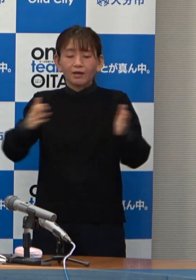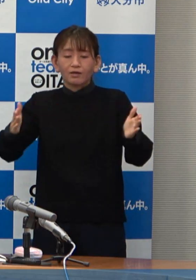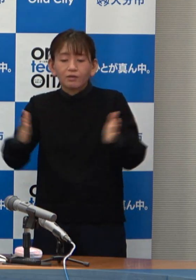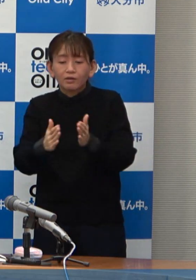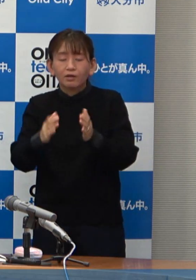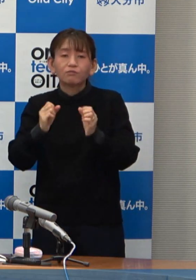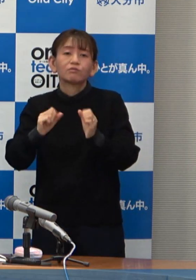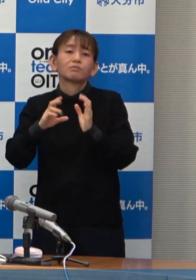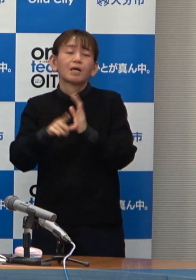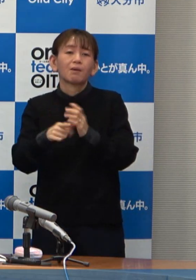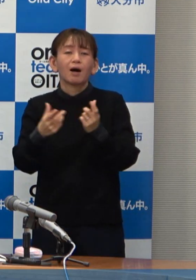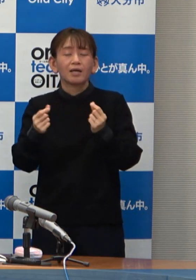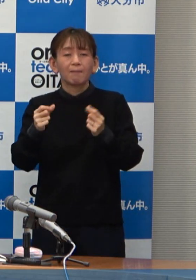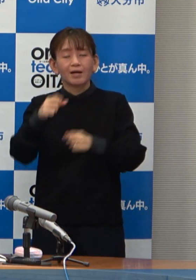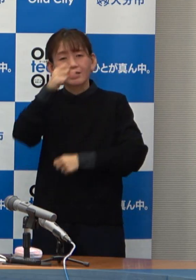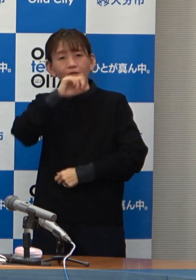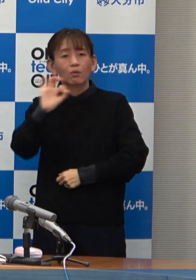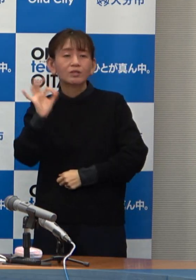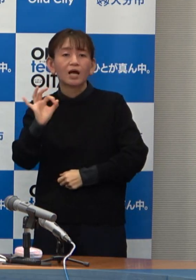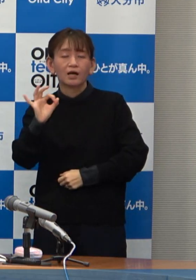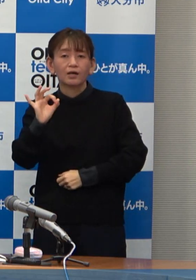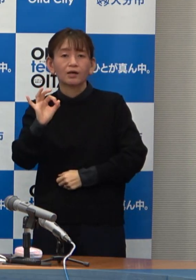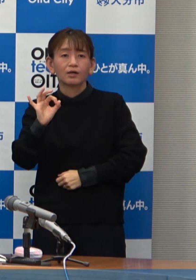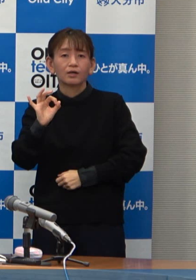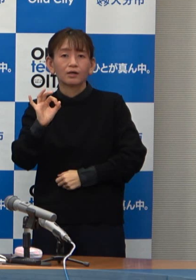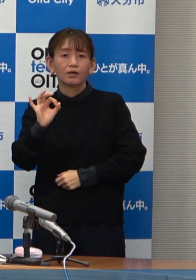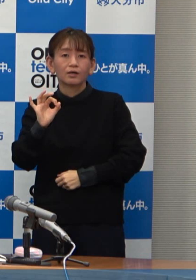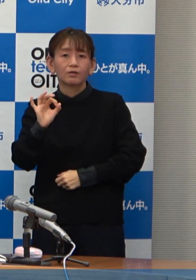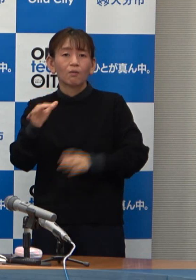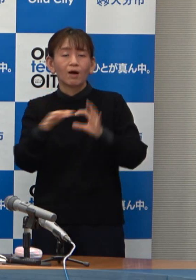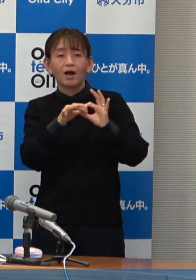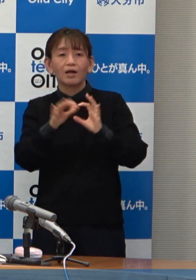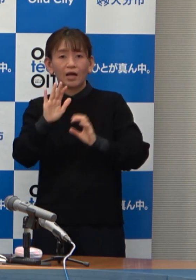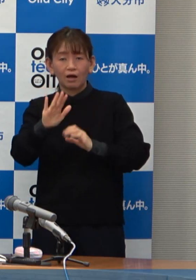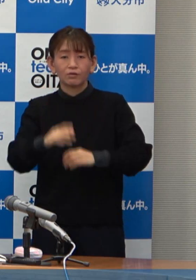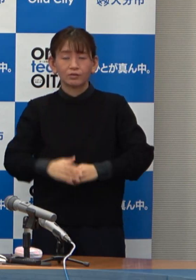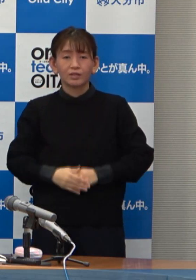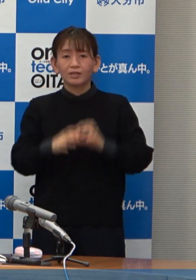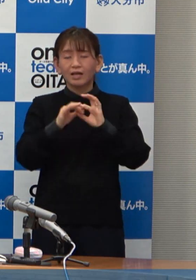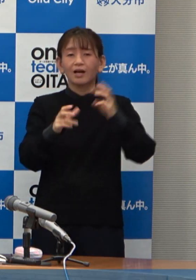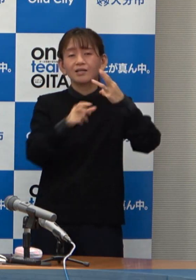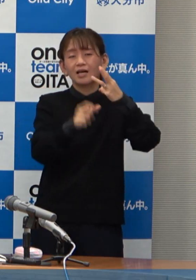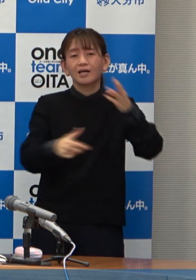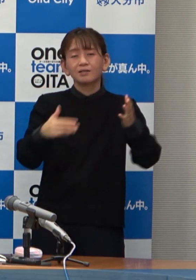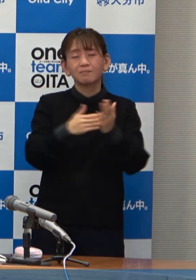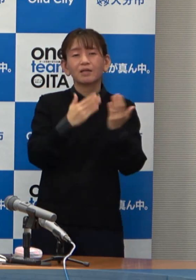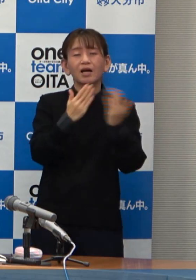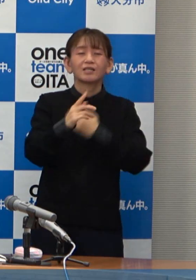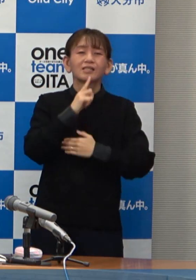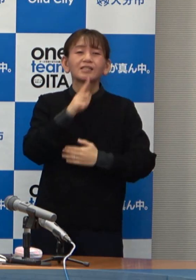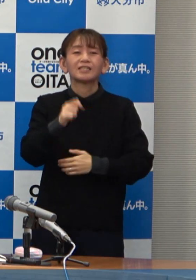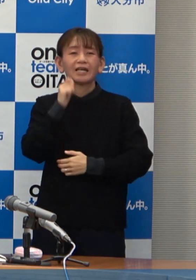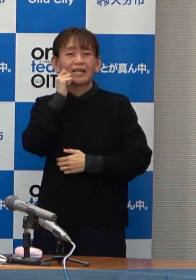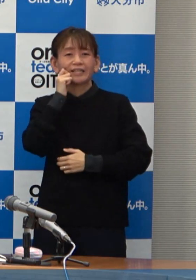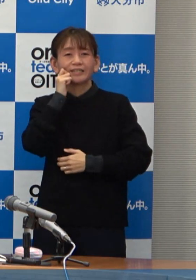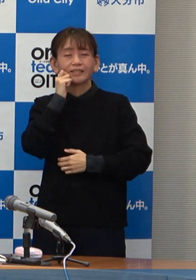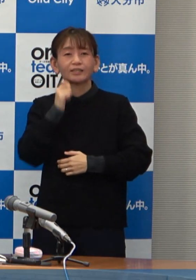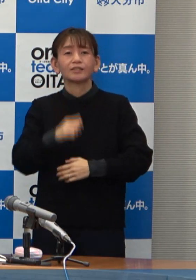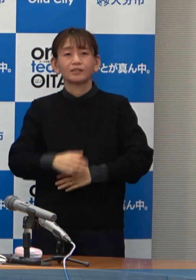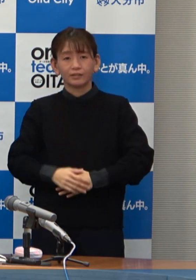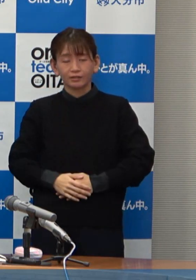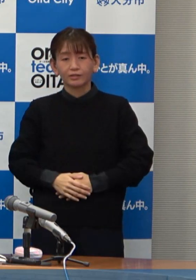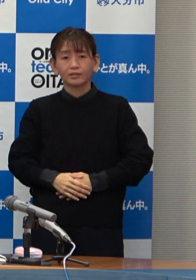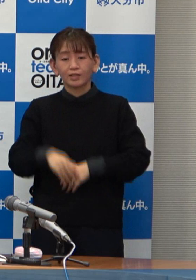予算です予算で現れてきますねだから3月までは言えないですということです